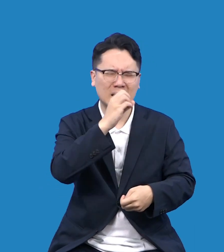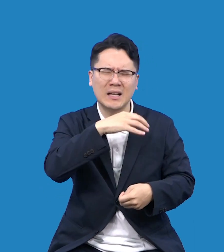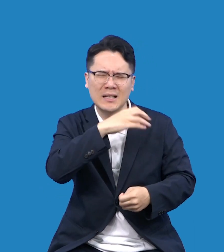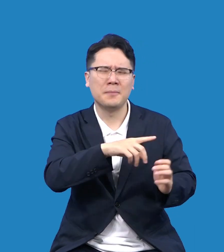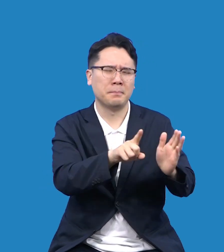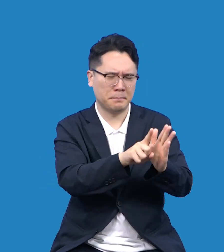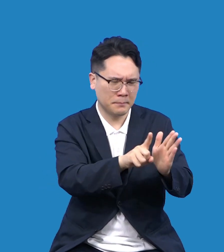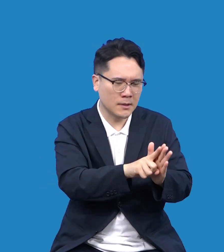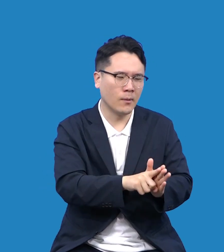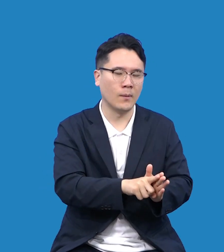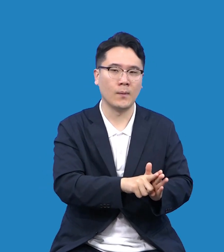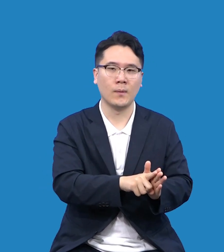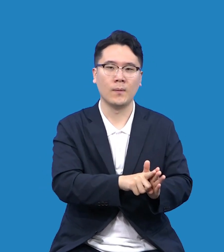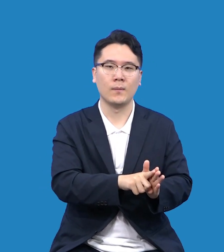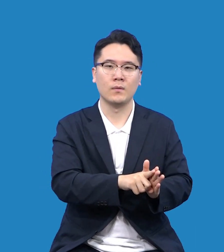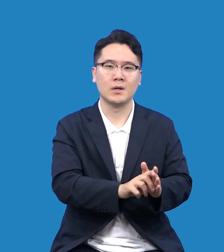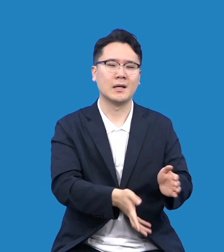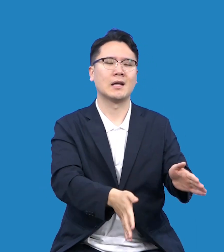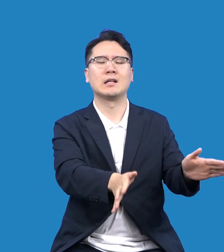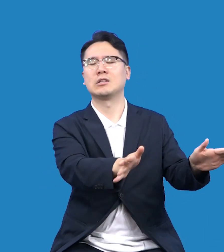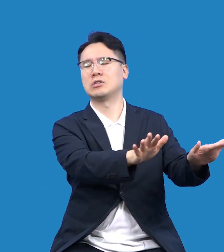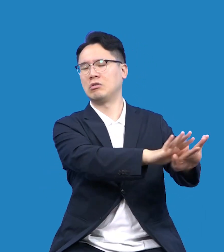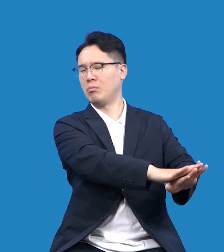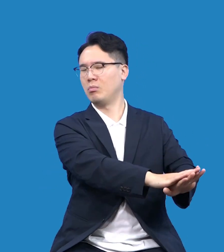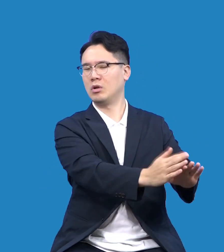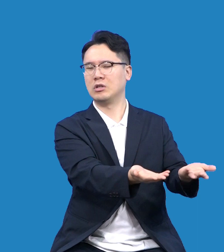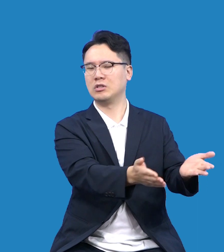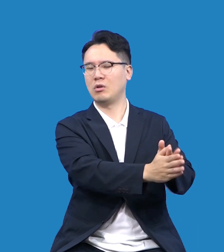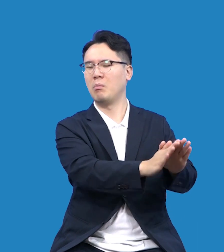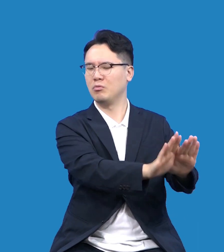말고. 근데 우리는 덮어놓고 믿는 거 아니에요. 펴놓고.